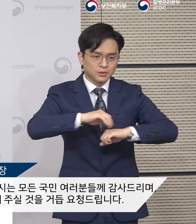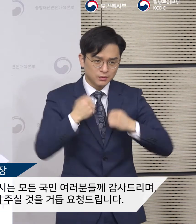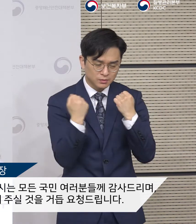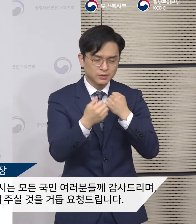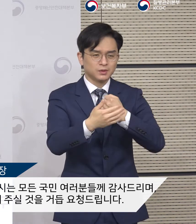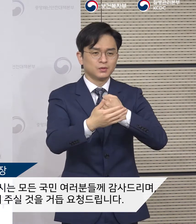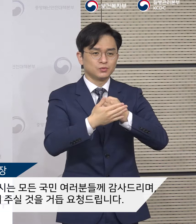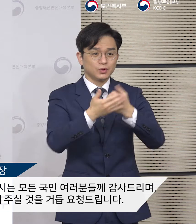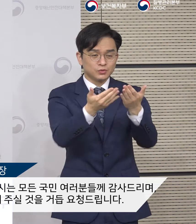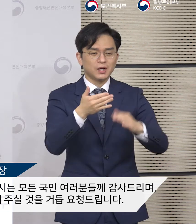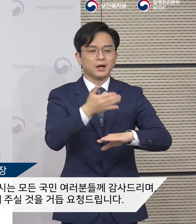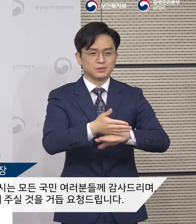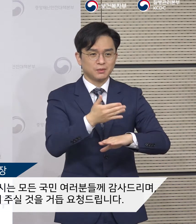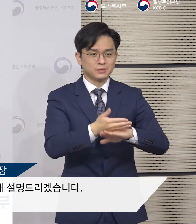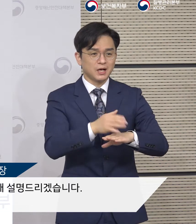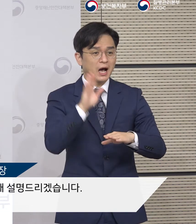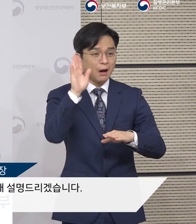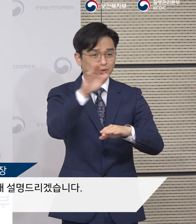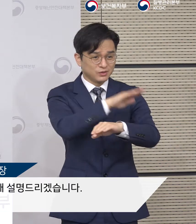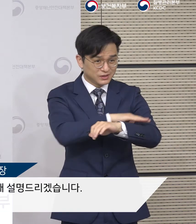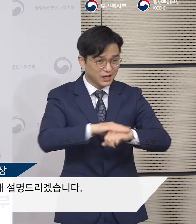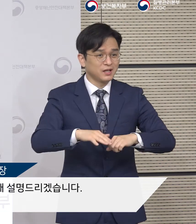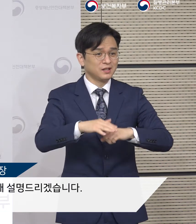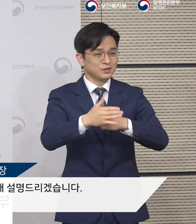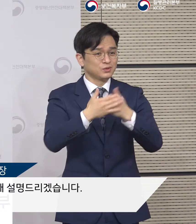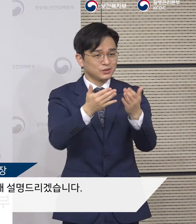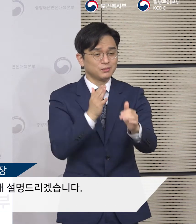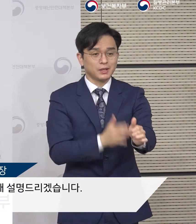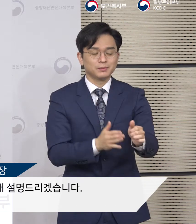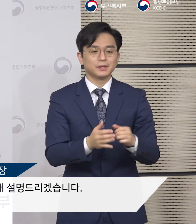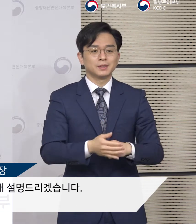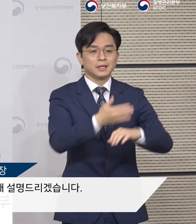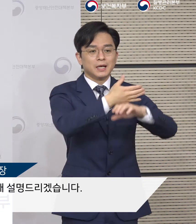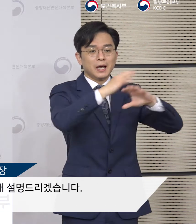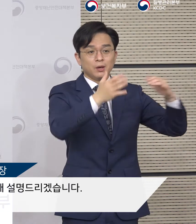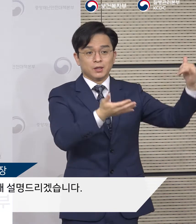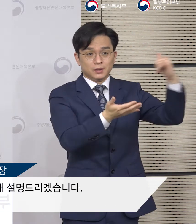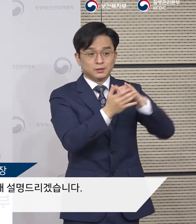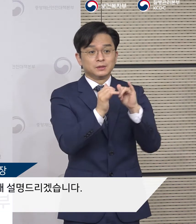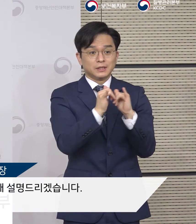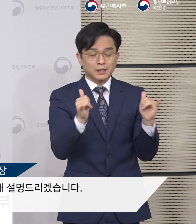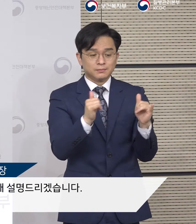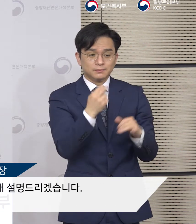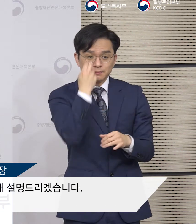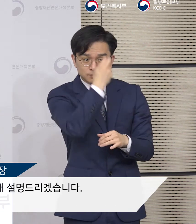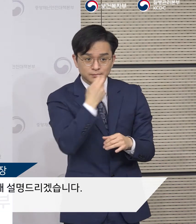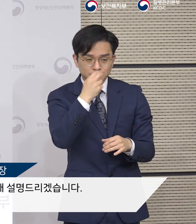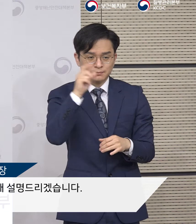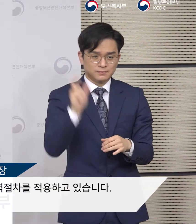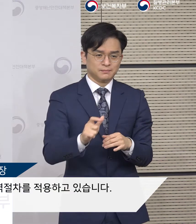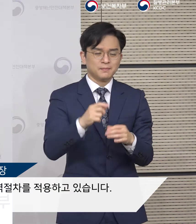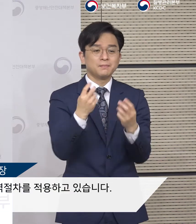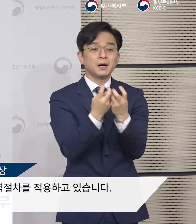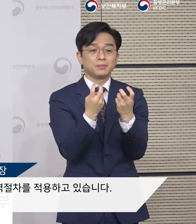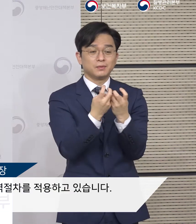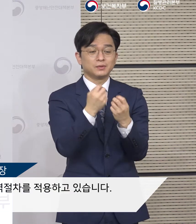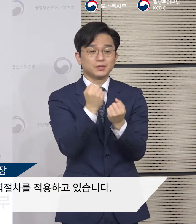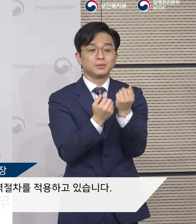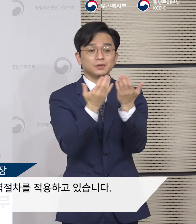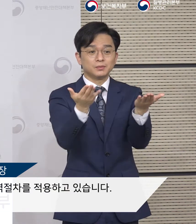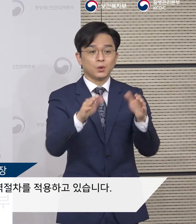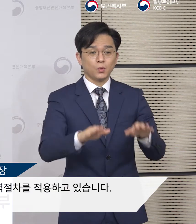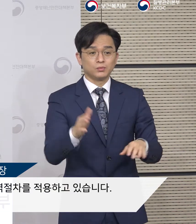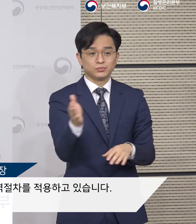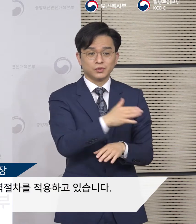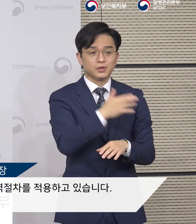거듭 요청드립니다. 해외 입국자에 대한 검역 강화 준비 사항에 대해 설명드리겠습니다. 오늘 0시부터